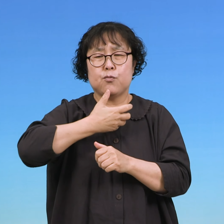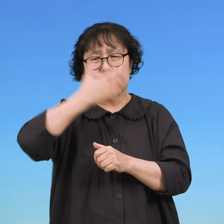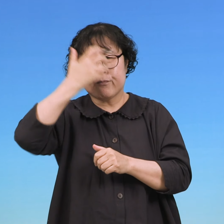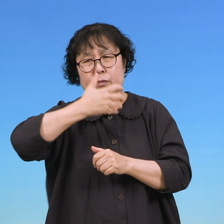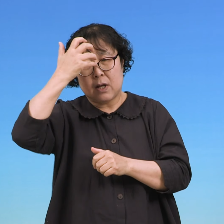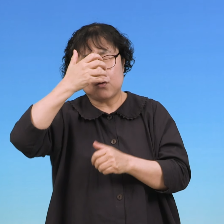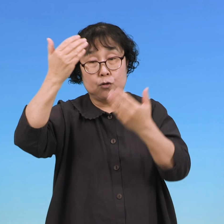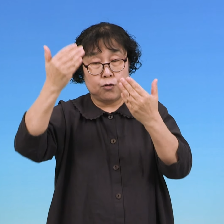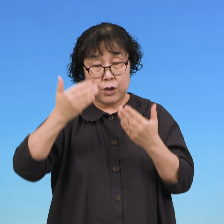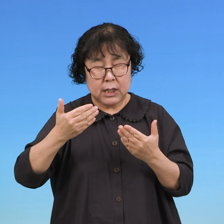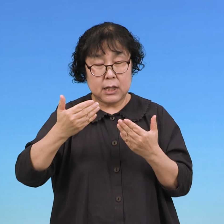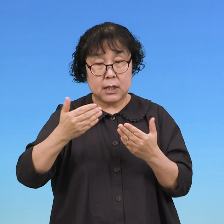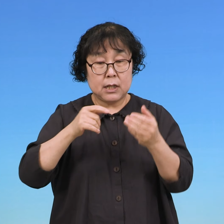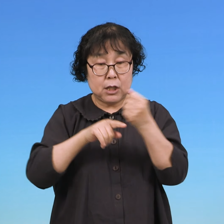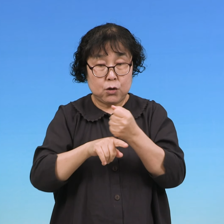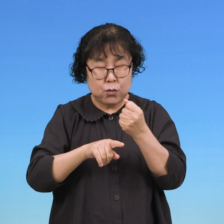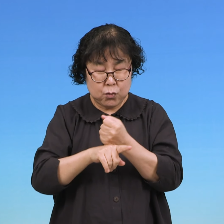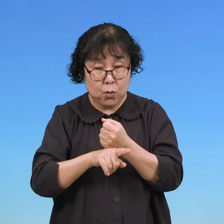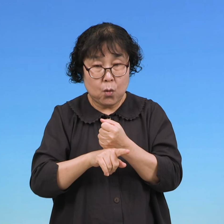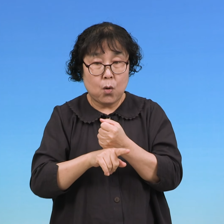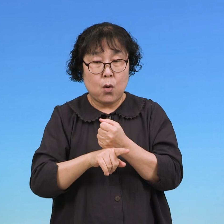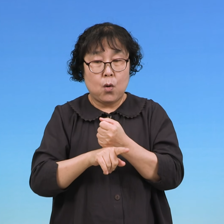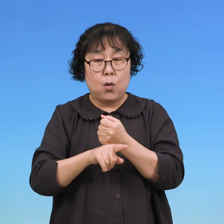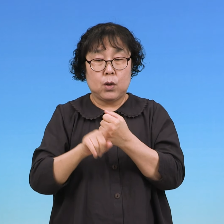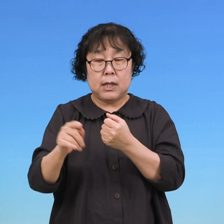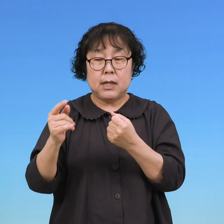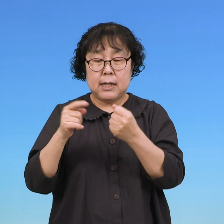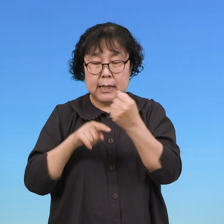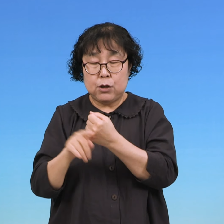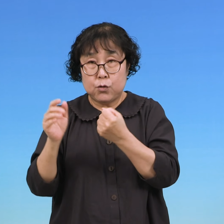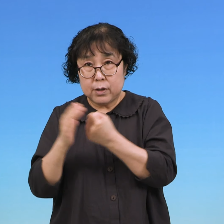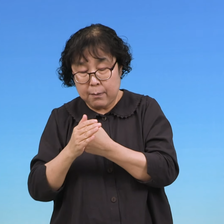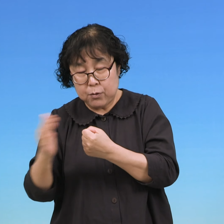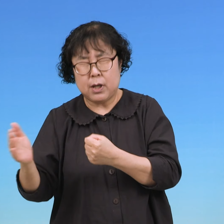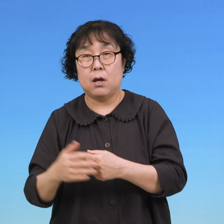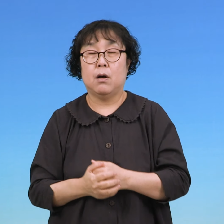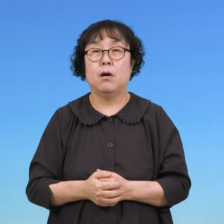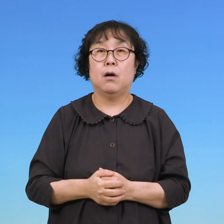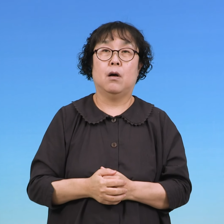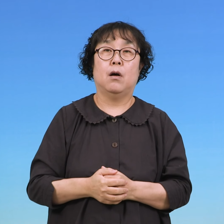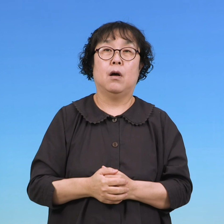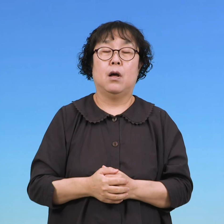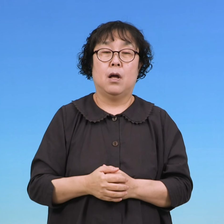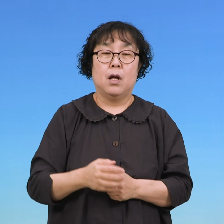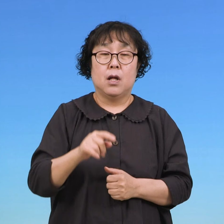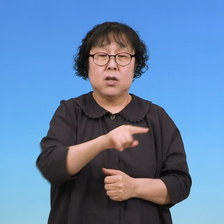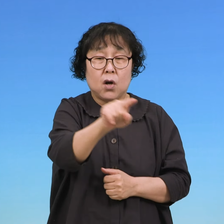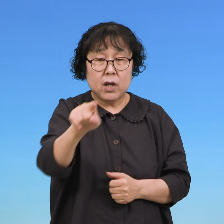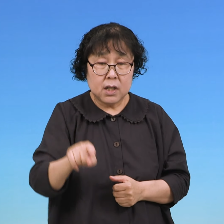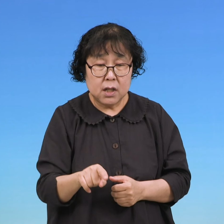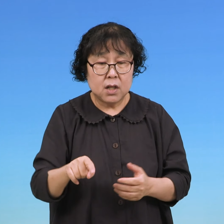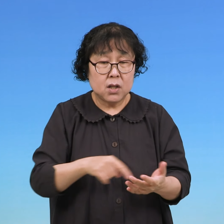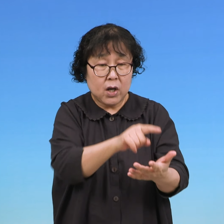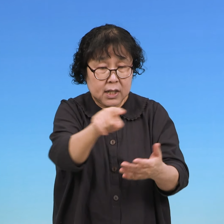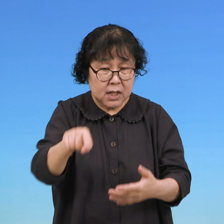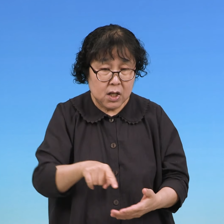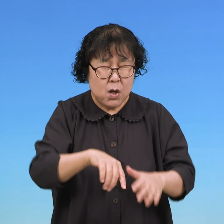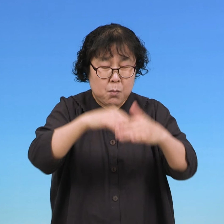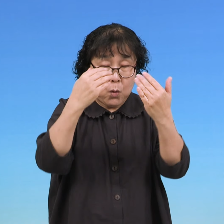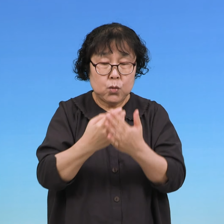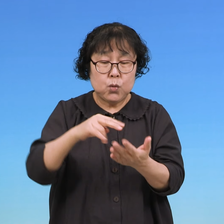것도요 하나님이 니들 이래가지고 내 심판할 거야 협박하시려고 주시는 게 아니고요 돌이키기를